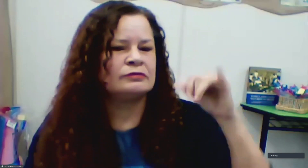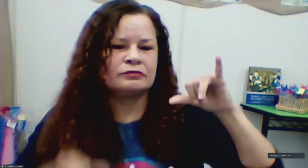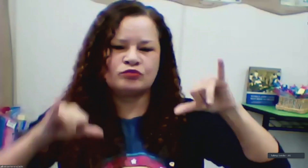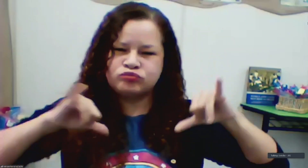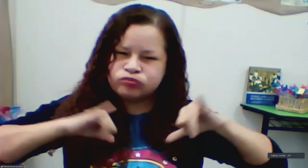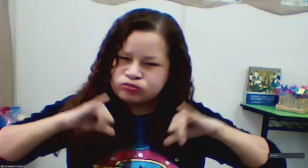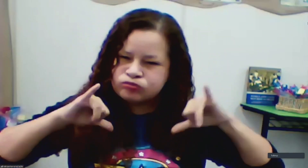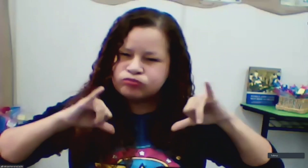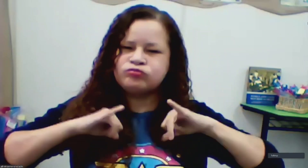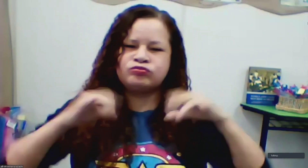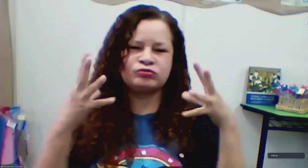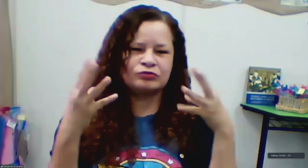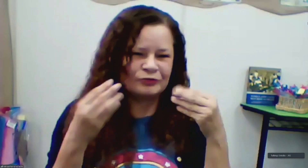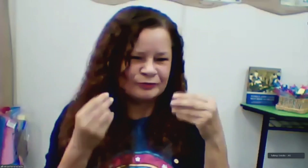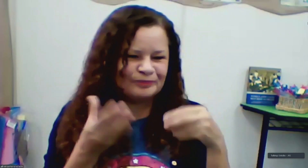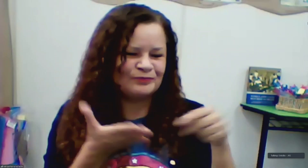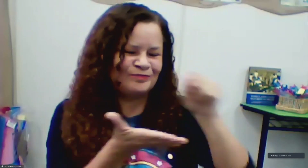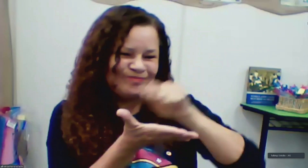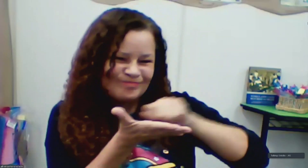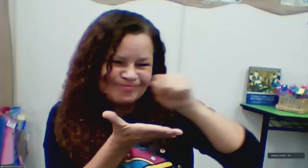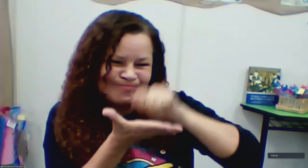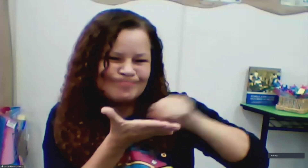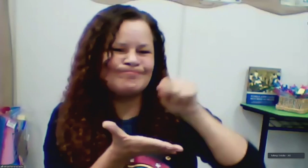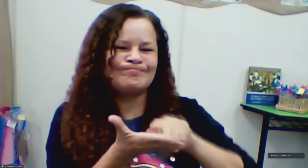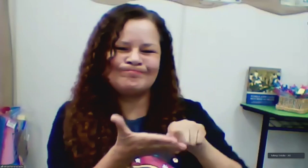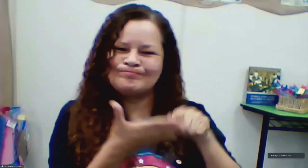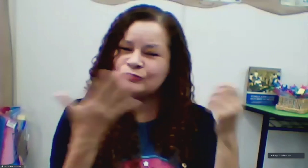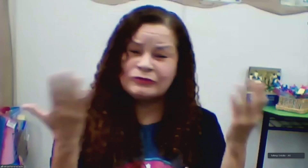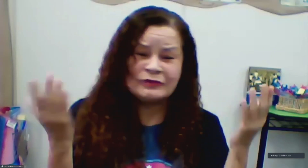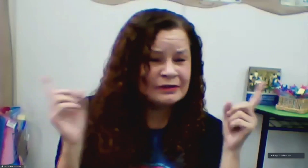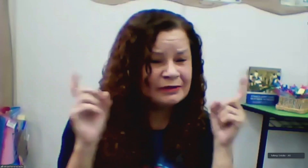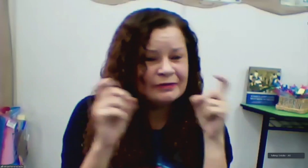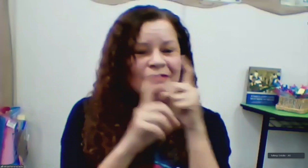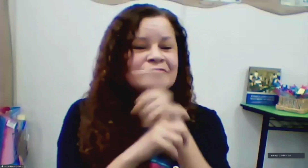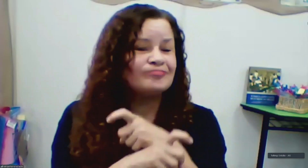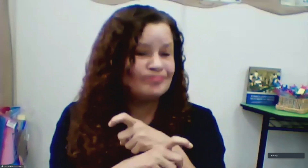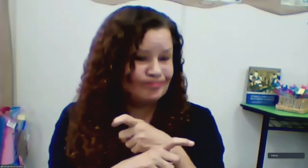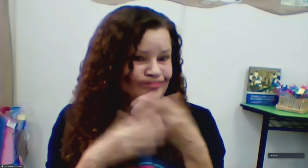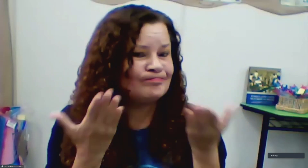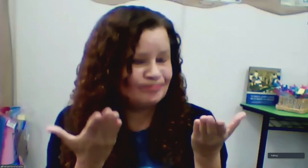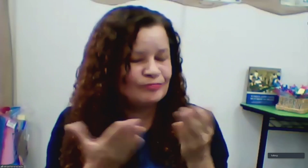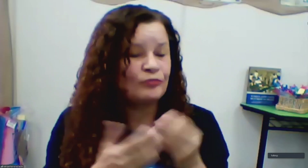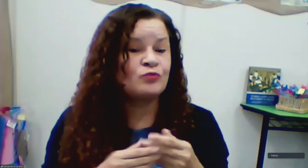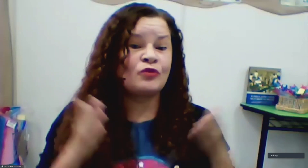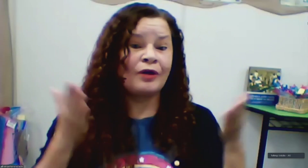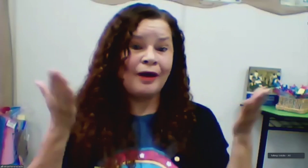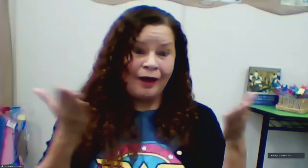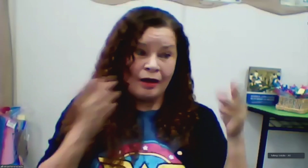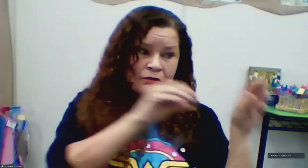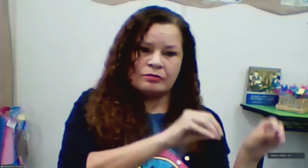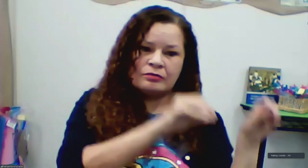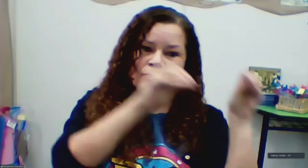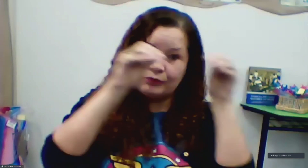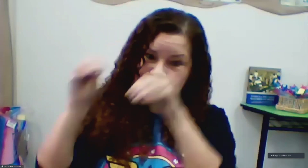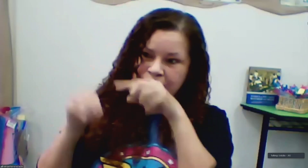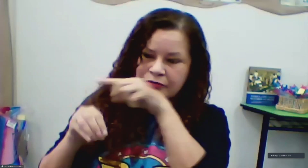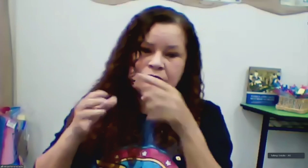a dificuldade da escrita, do aprendizado. Na sala, inclusive, era muito diferente. Eu via, sabe, mudavam